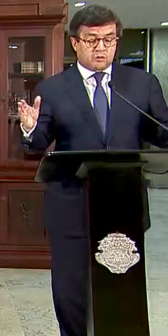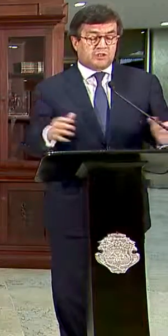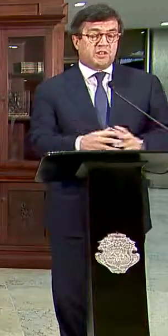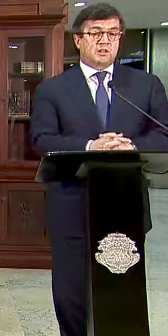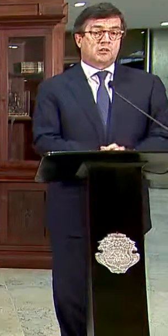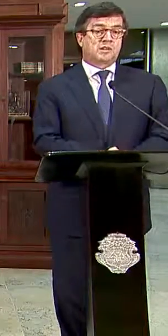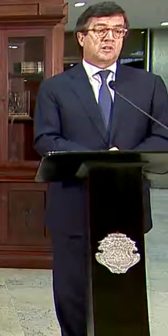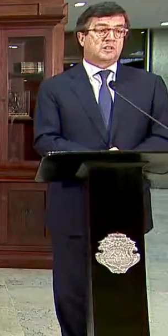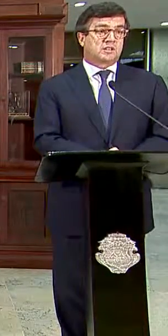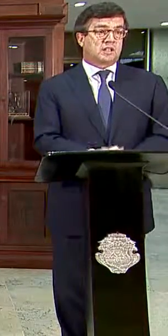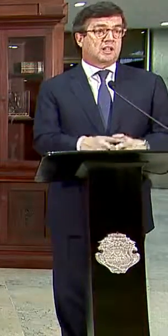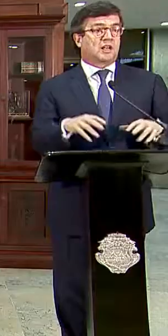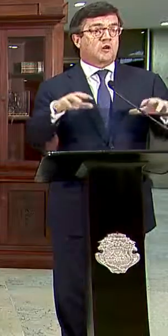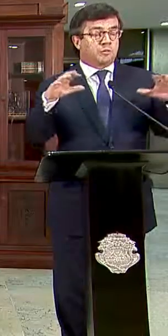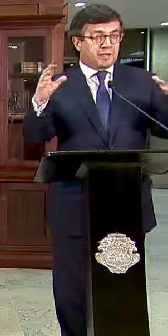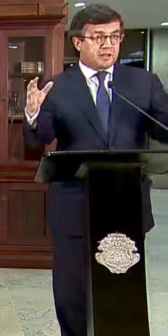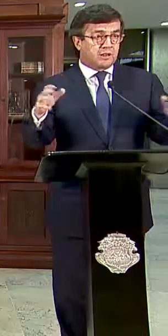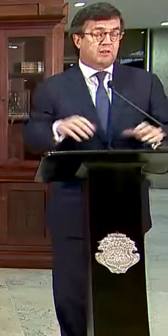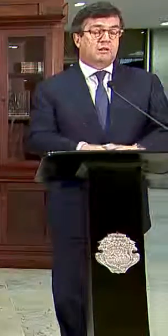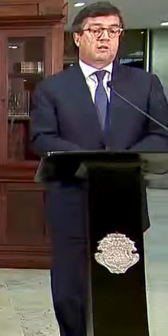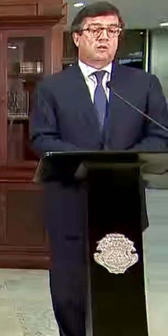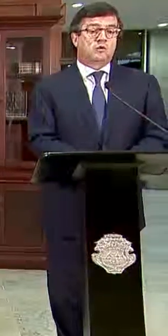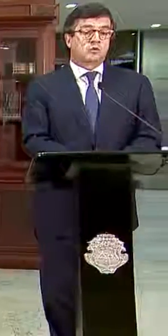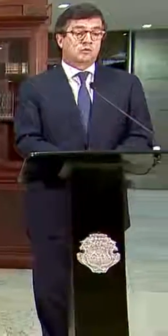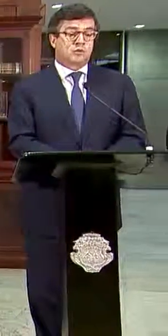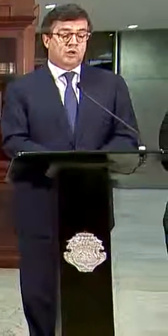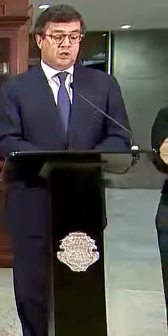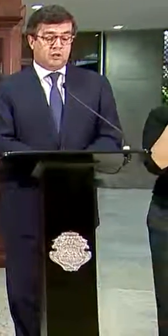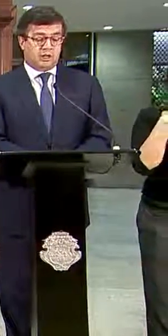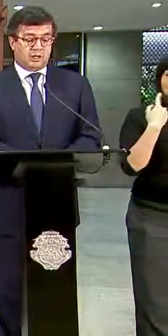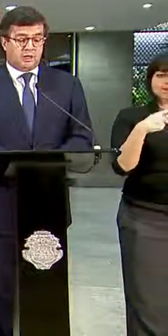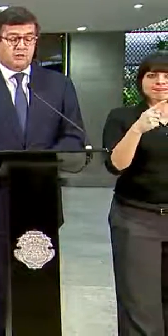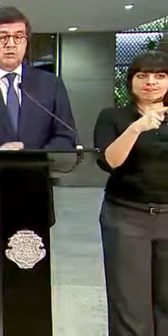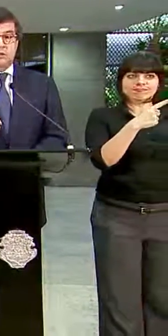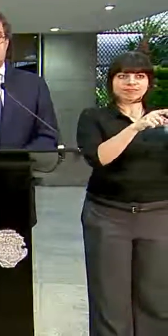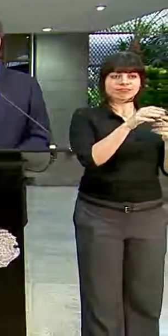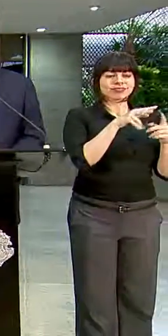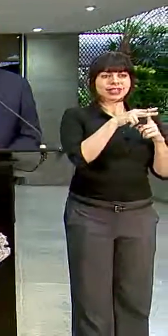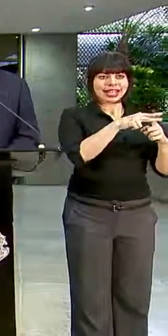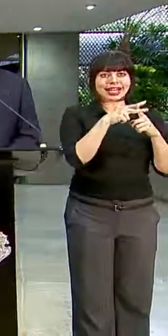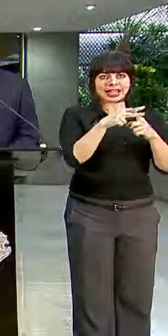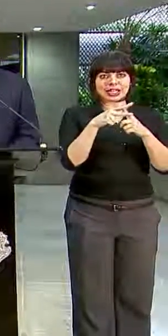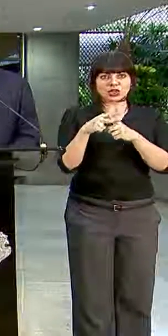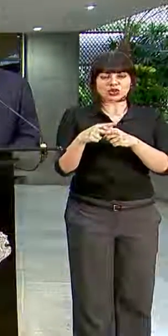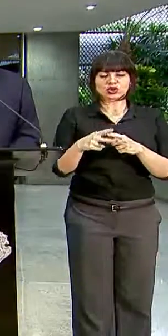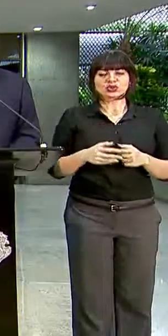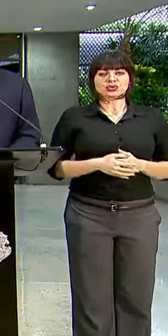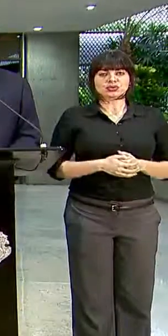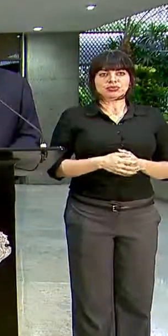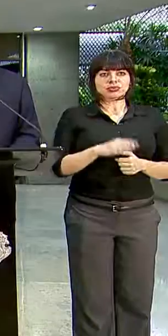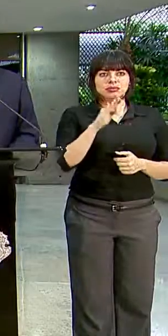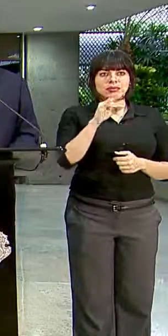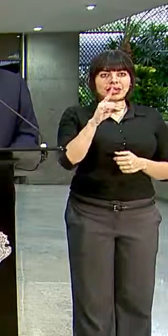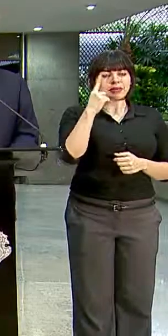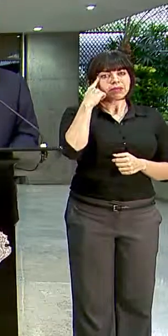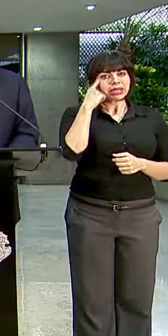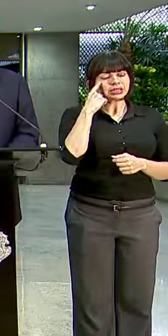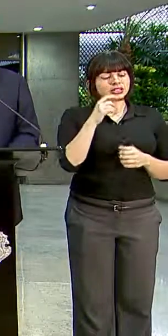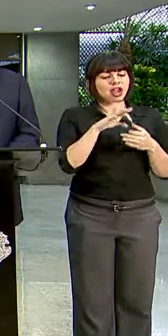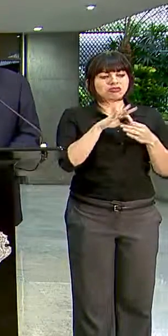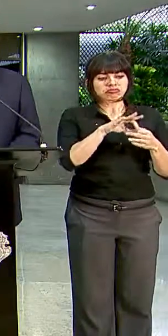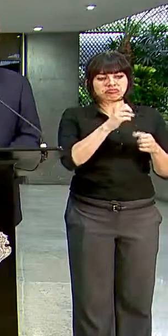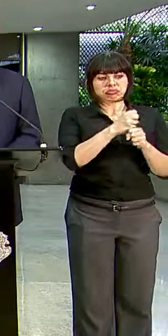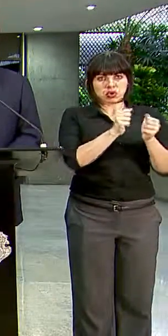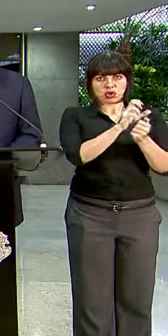tenemos, como decía anteriormente, una estrategia que comprende un conjunto de créditos que el BID piensa trabajar con